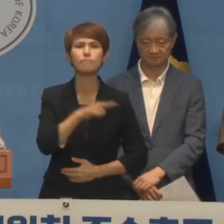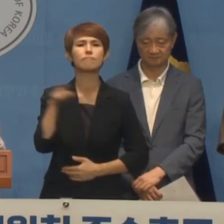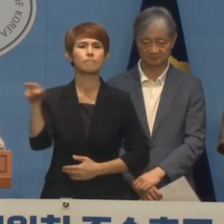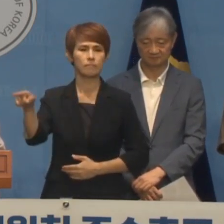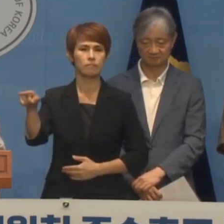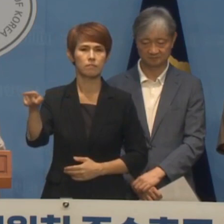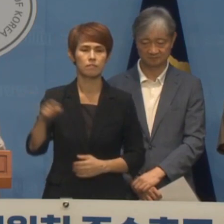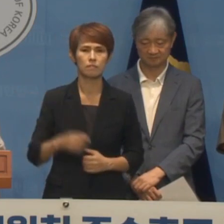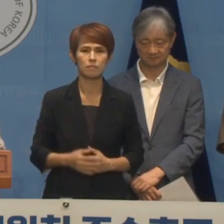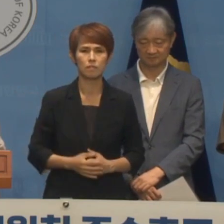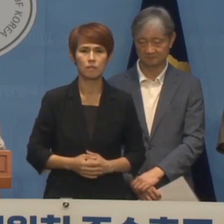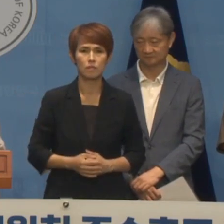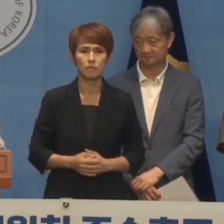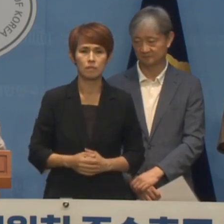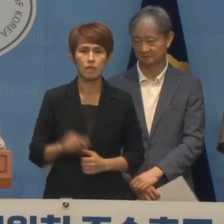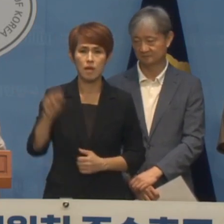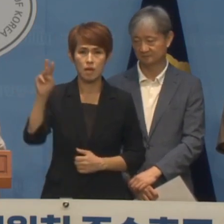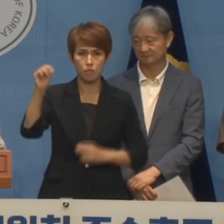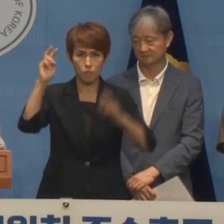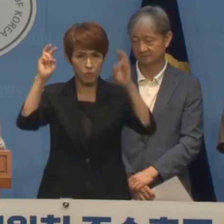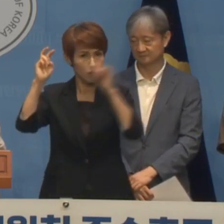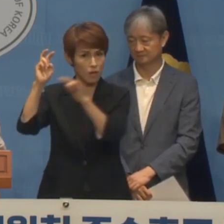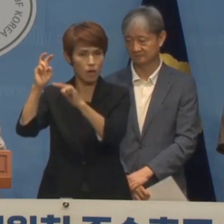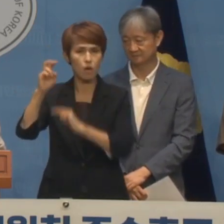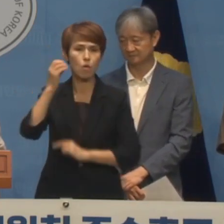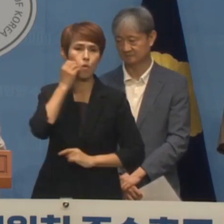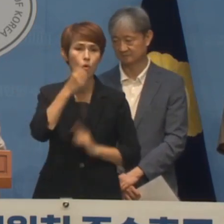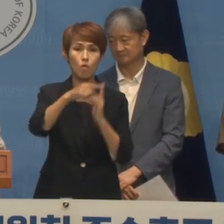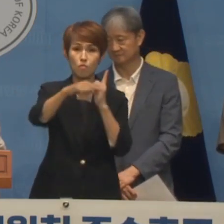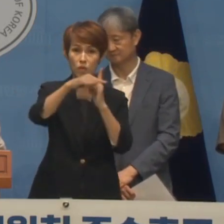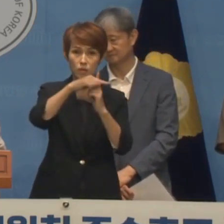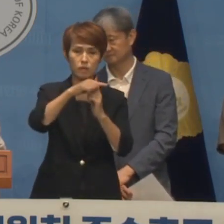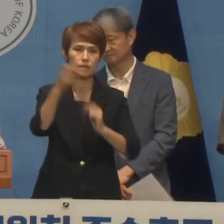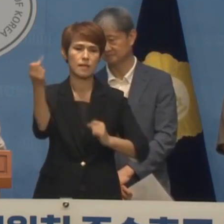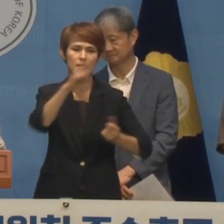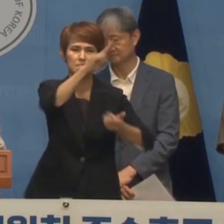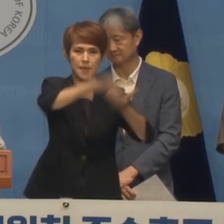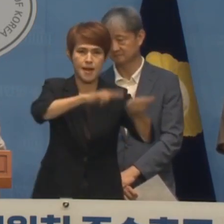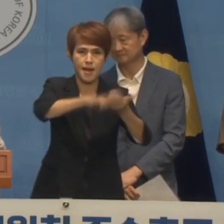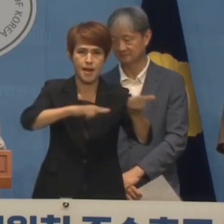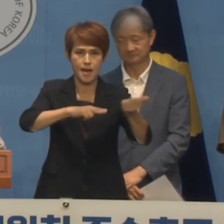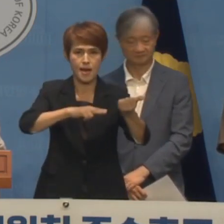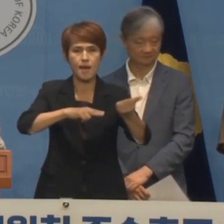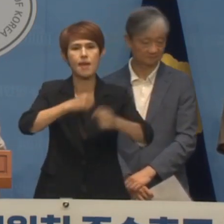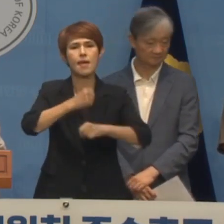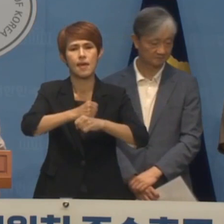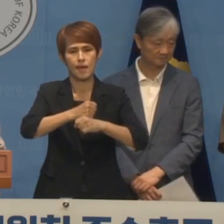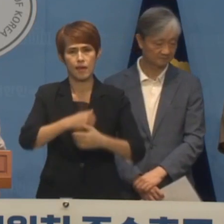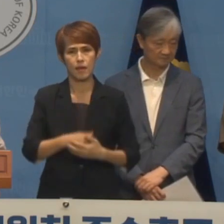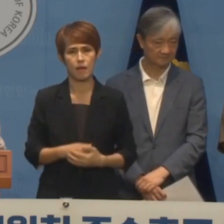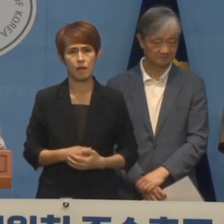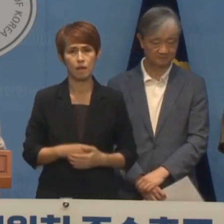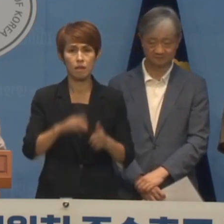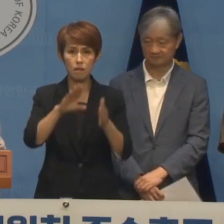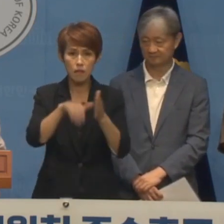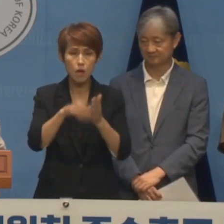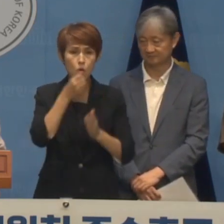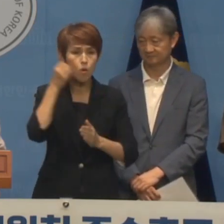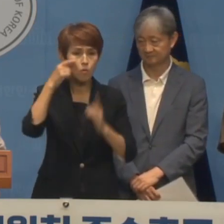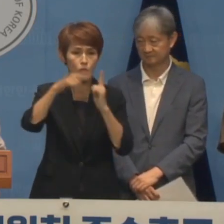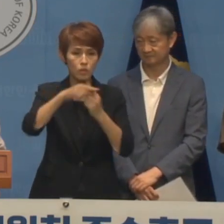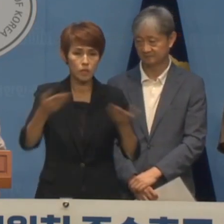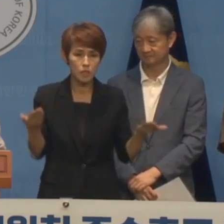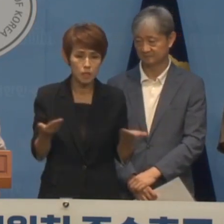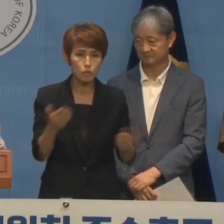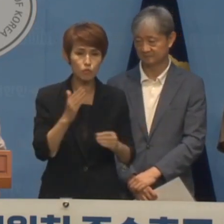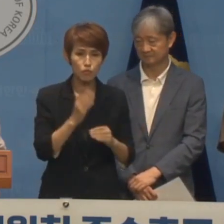투기 자본입니다. 지금 MBK는 홈플러스를 재매각해서 엑시트하려고 합니다. 그 과정에서 홈플러스에서 일하고